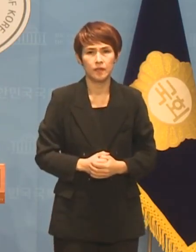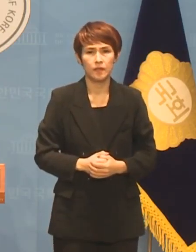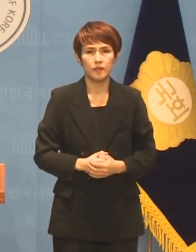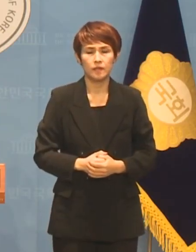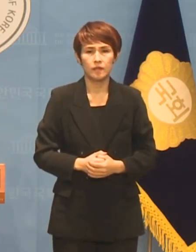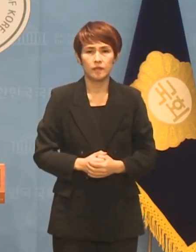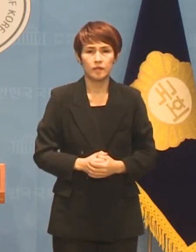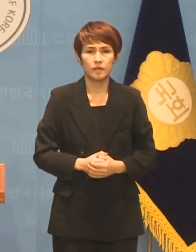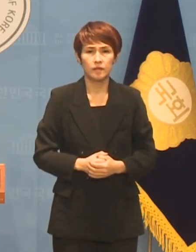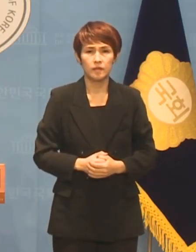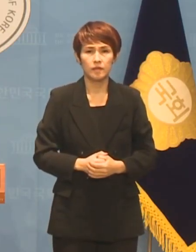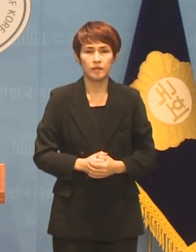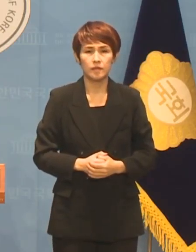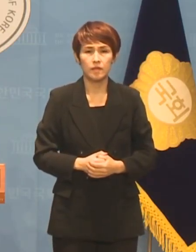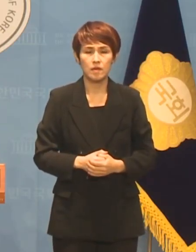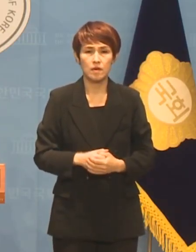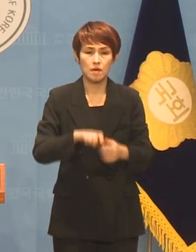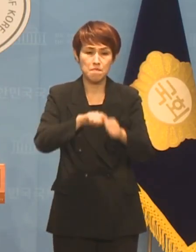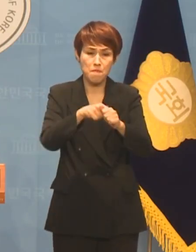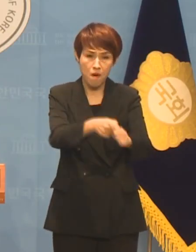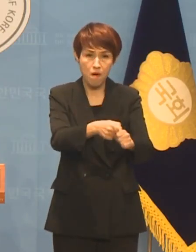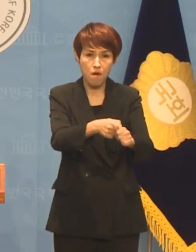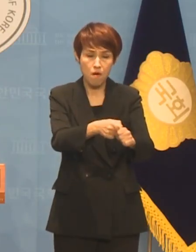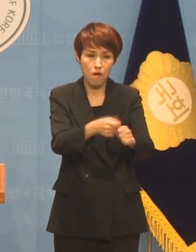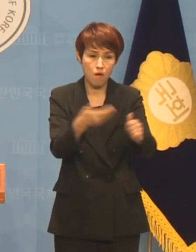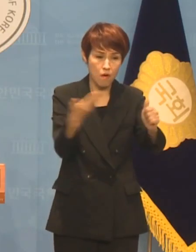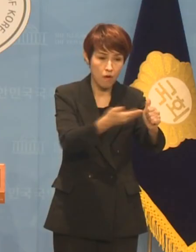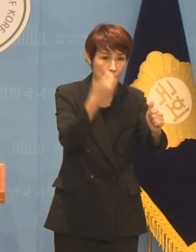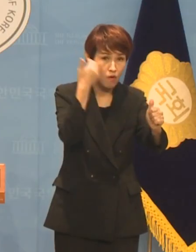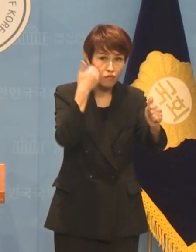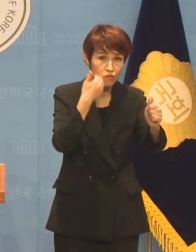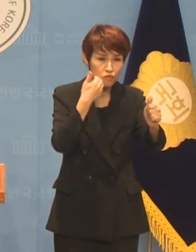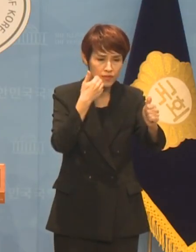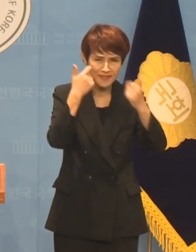이 사건에서 단죄받아야 할 사람은 분명합니다.